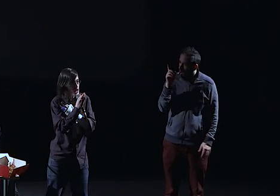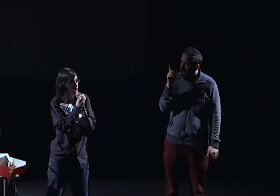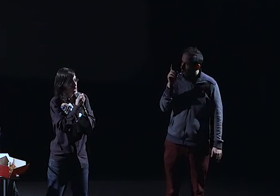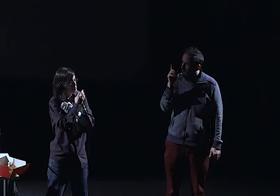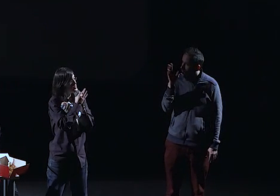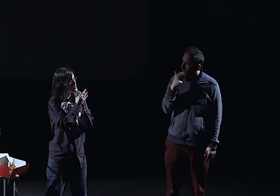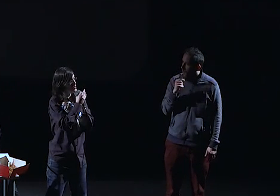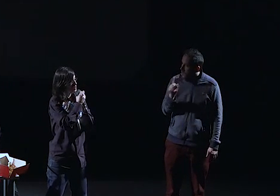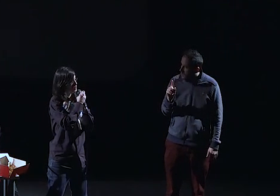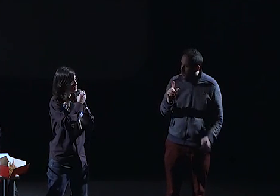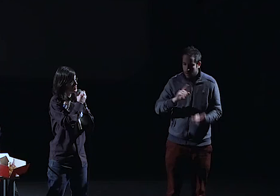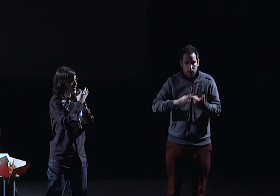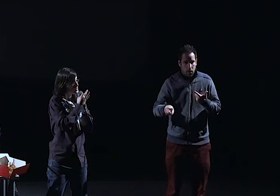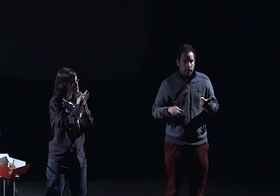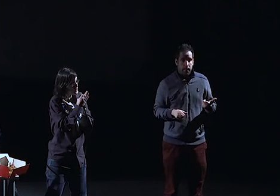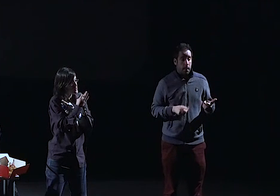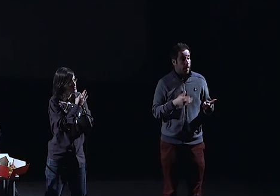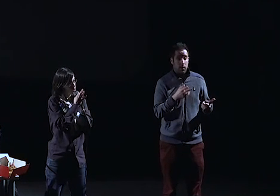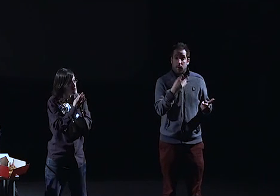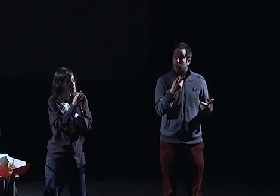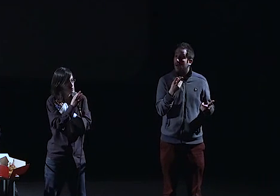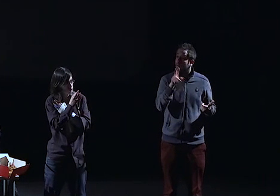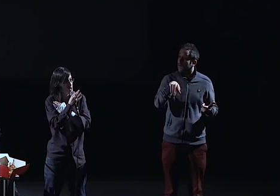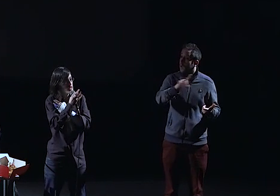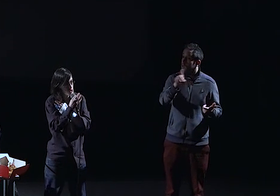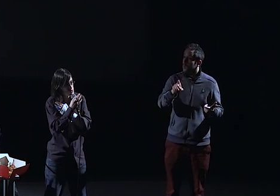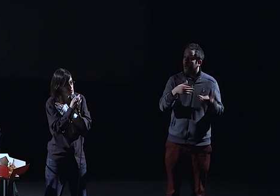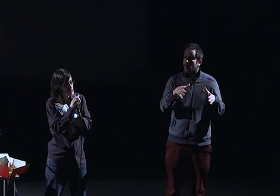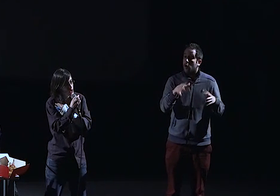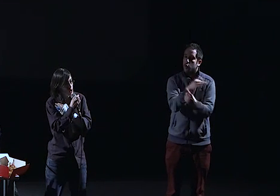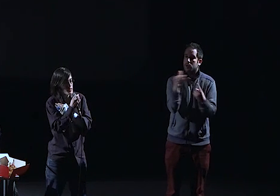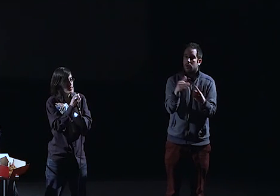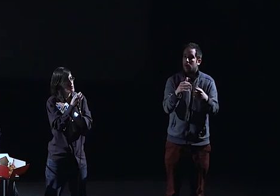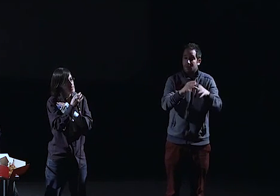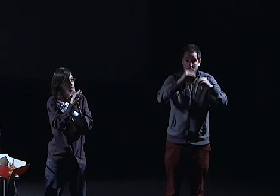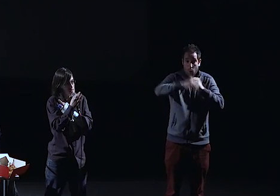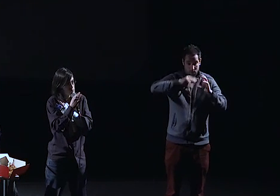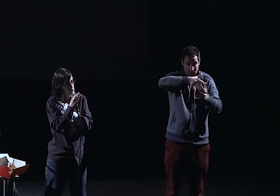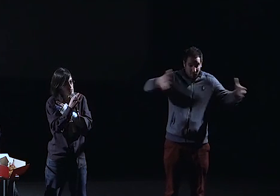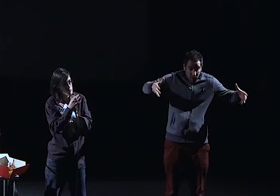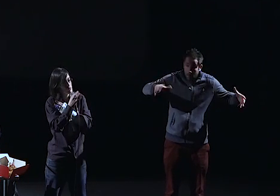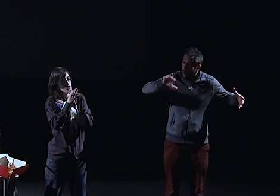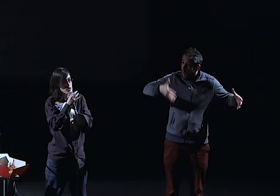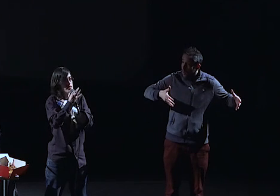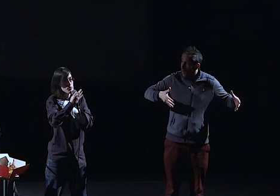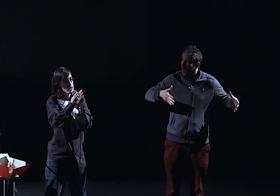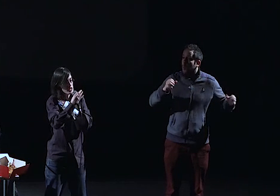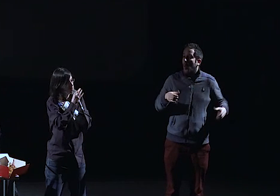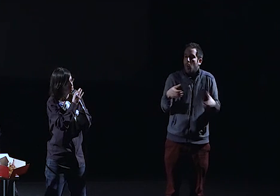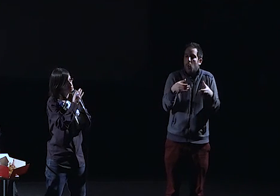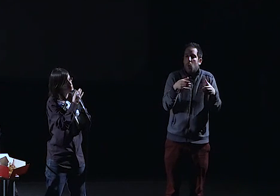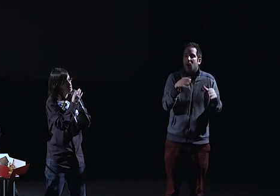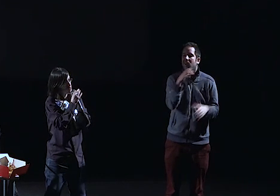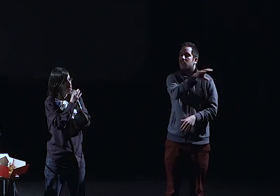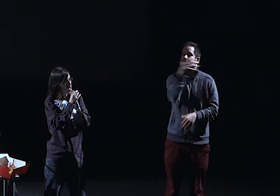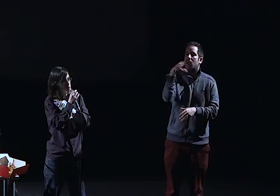c'était facile. Et petit 2, c'est une vraie question ouverte de savoir comment on peut fonctionner à l'échelle d'une société. Peut-être qu'il faut peut-être arrêter de penser qu'on peut fonctionner collectivement à l'échelle des